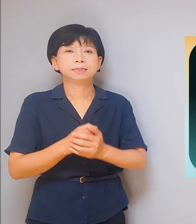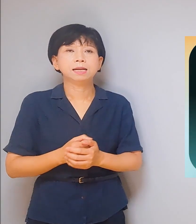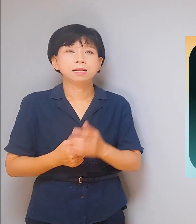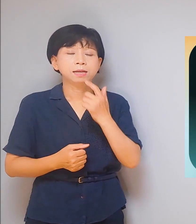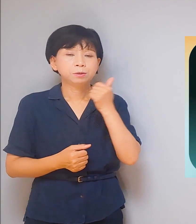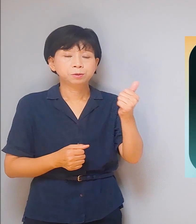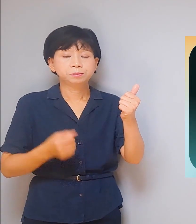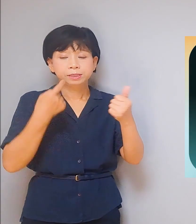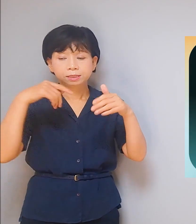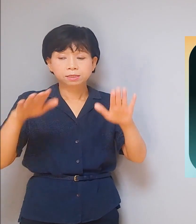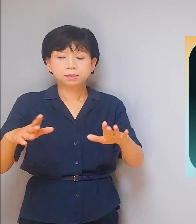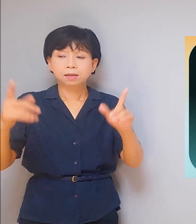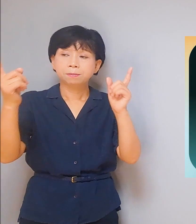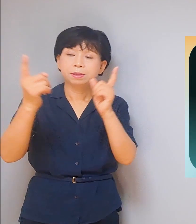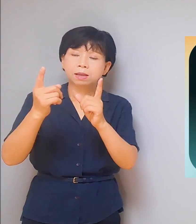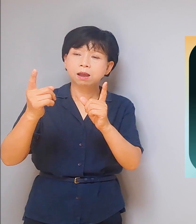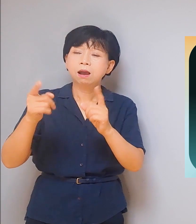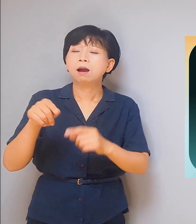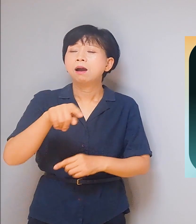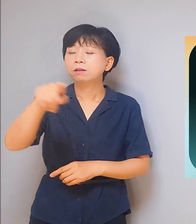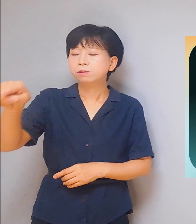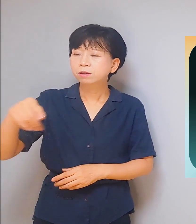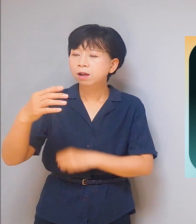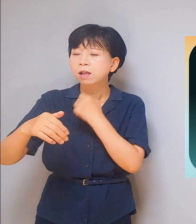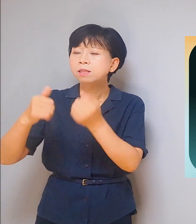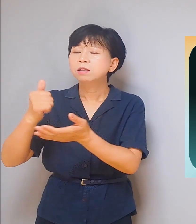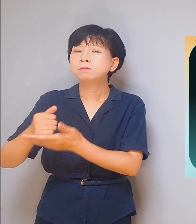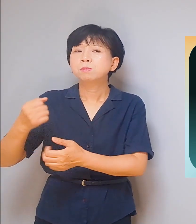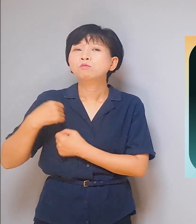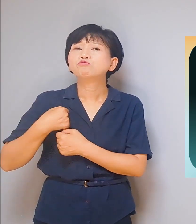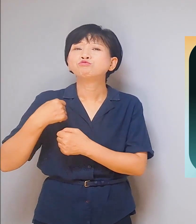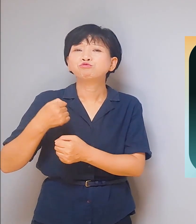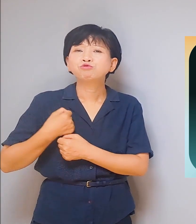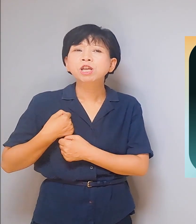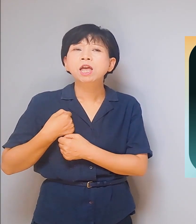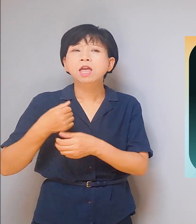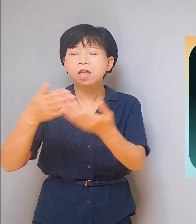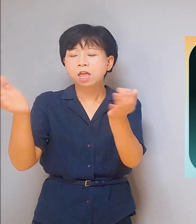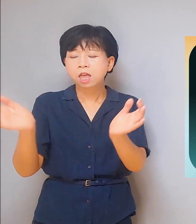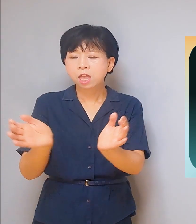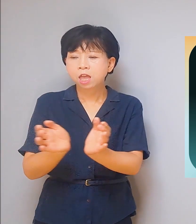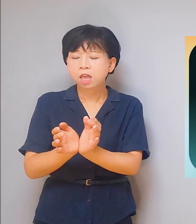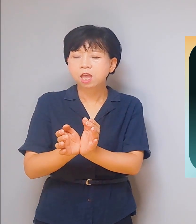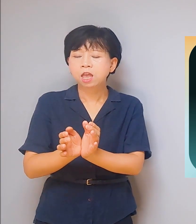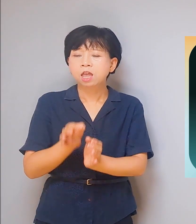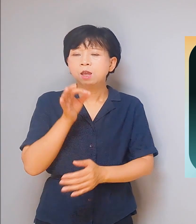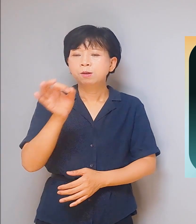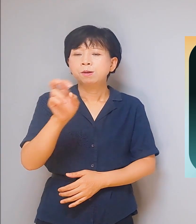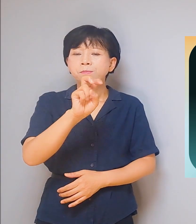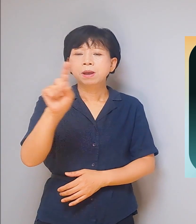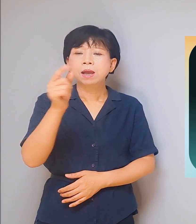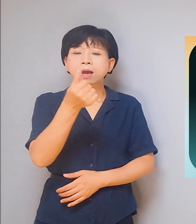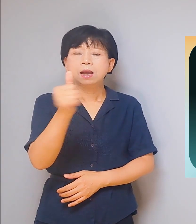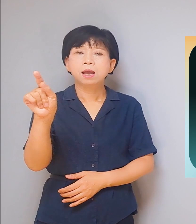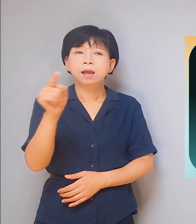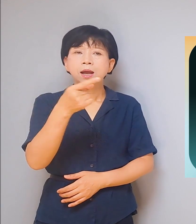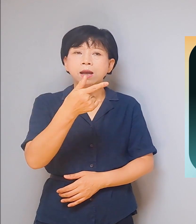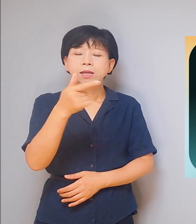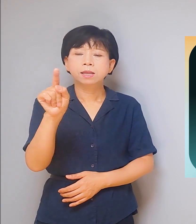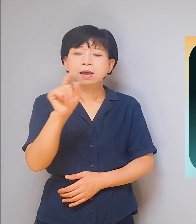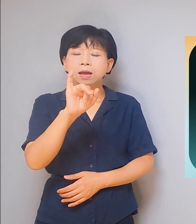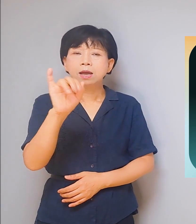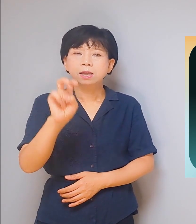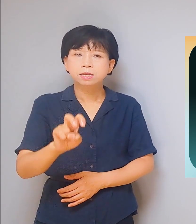이르기를 이는 하나님의 군대라 하고 그 땅 이름을 뭐라고 해요? 마하나임, 하나님의 군대라는 뜻입니다.